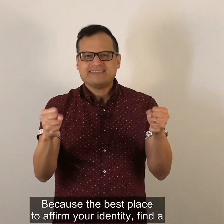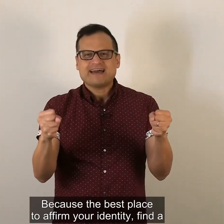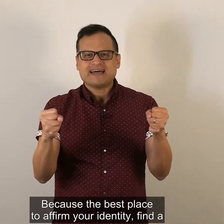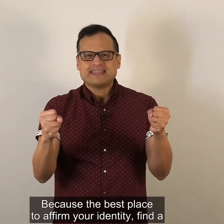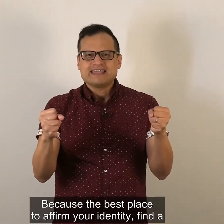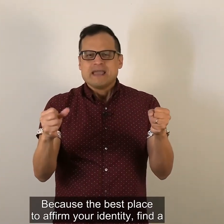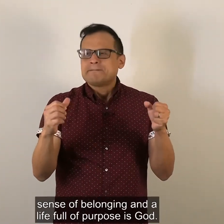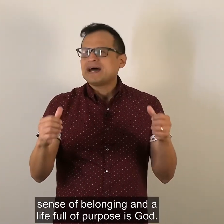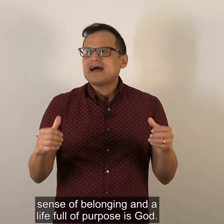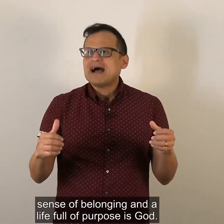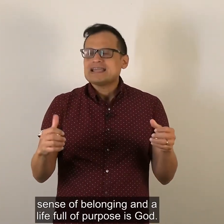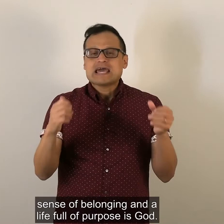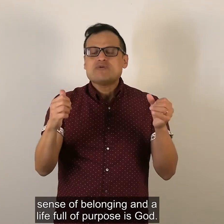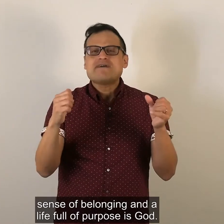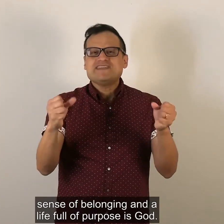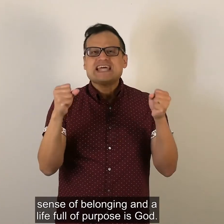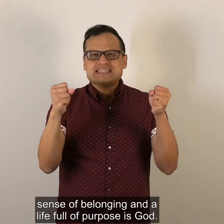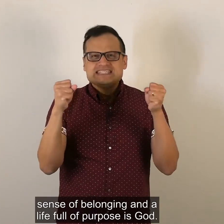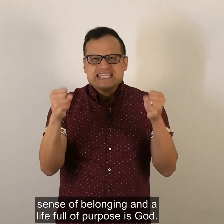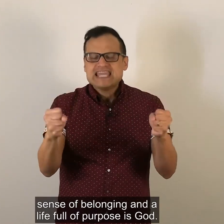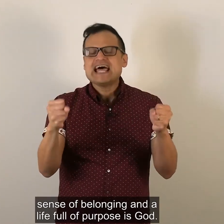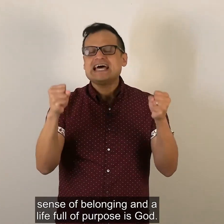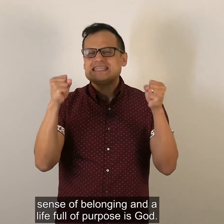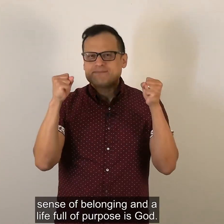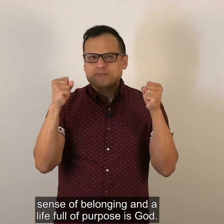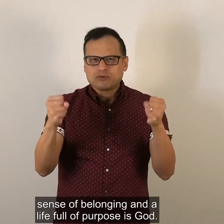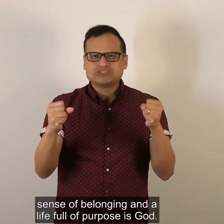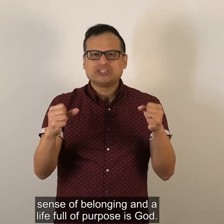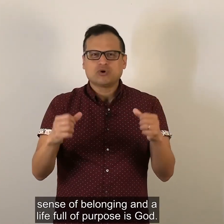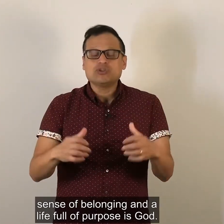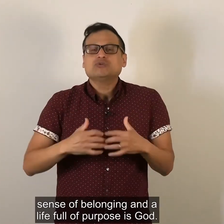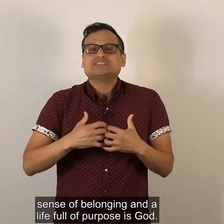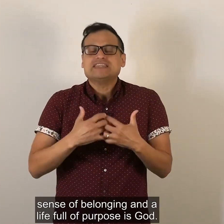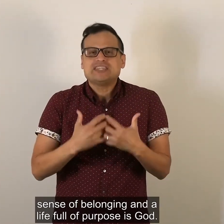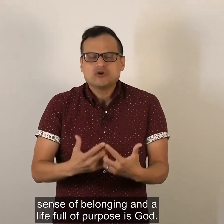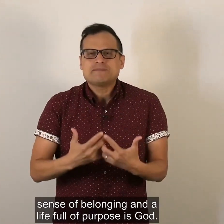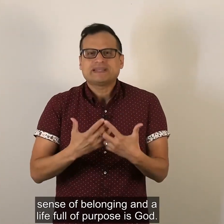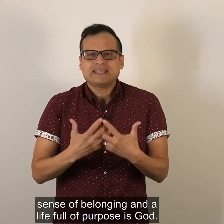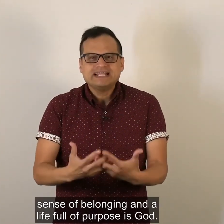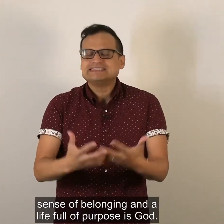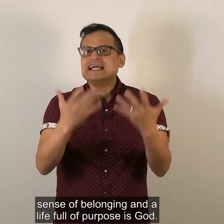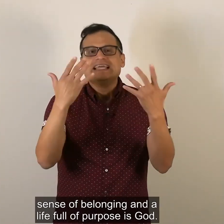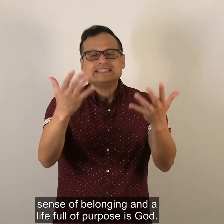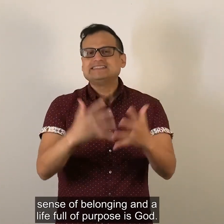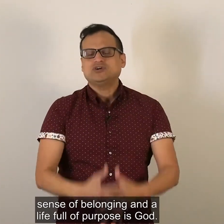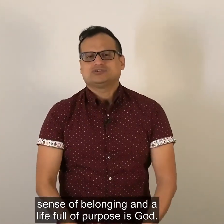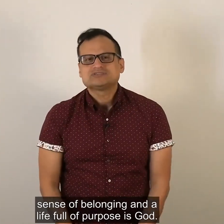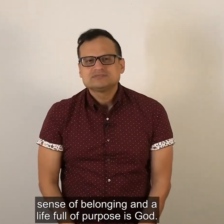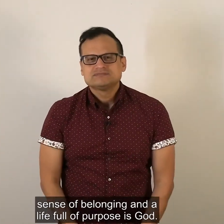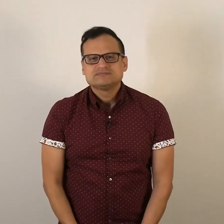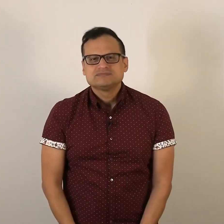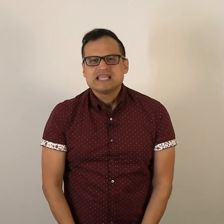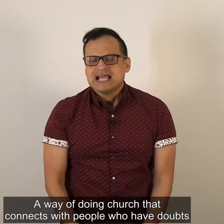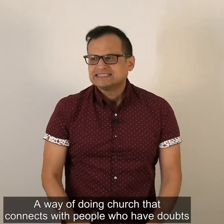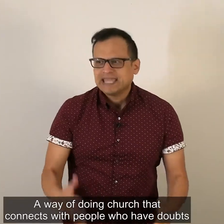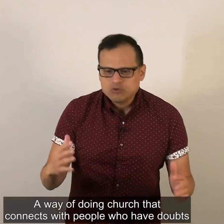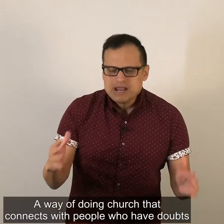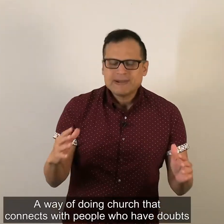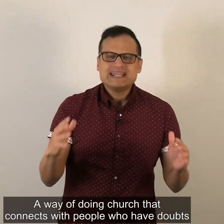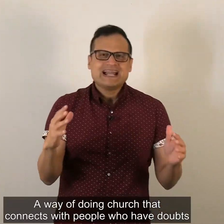identidad, para hallar una vida llena de propósito y un sentido de pertenencia, es Dios. Así que una manera